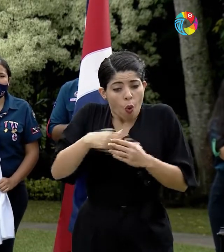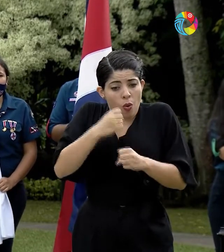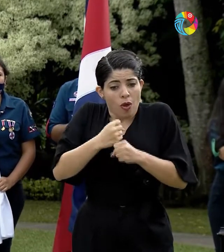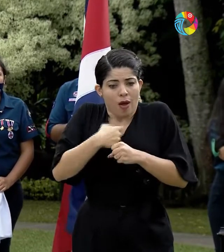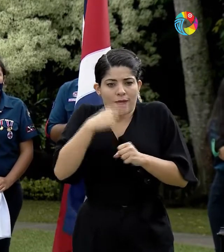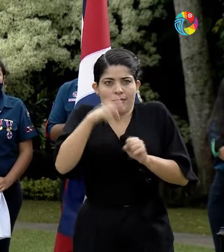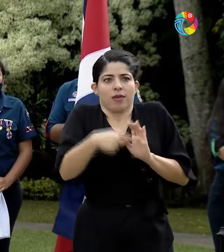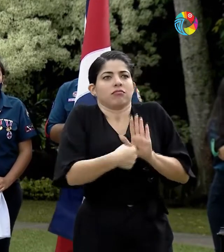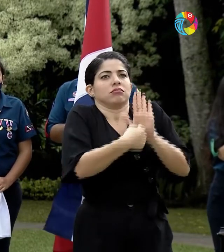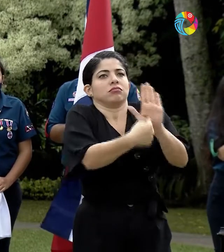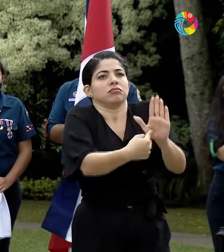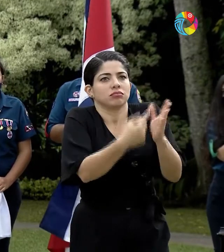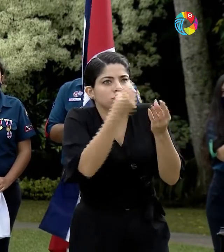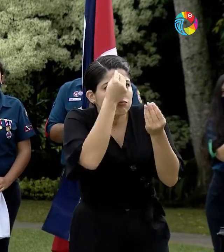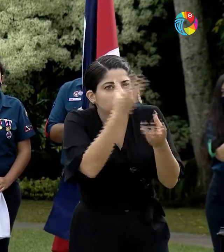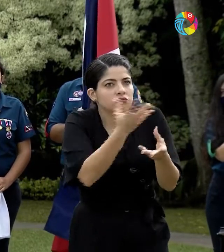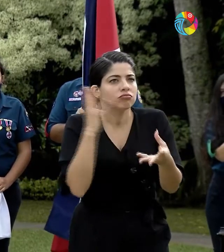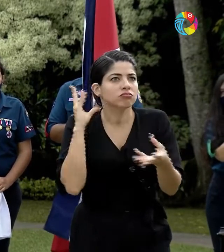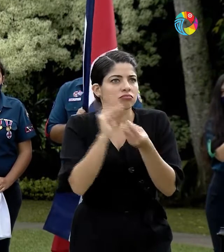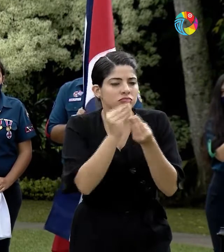hacemos.